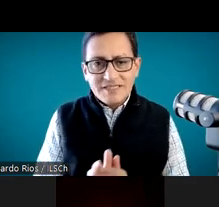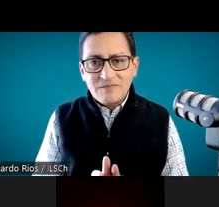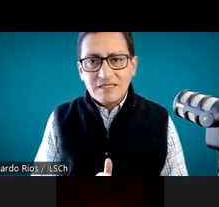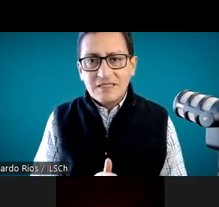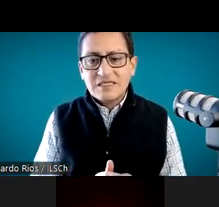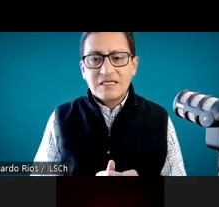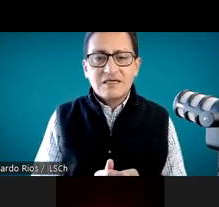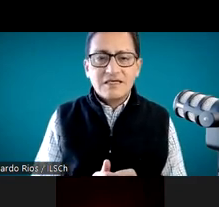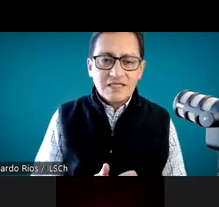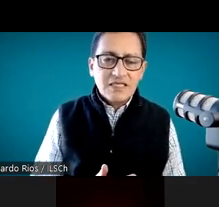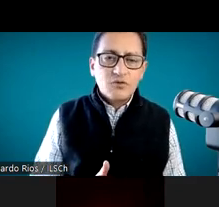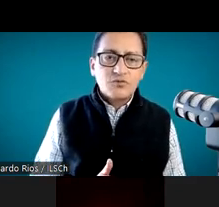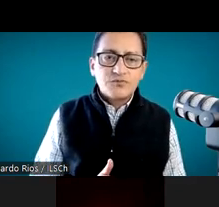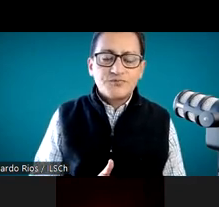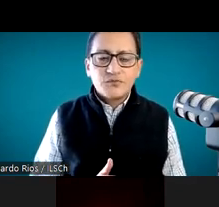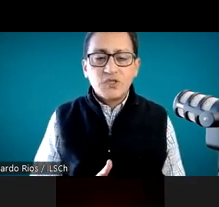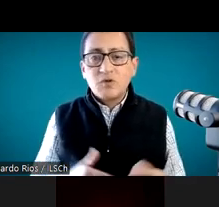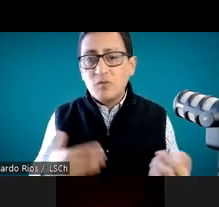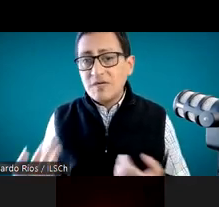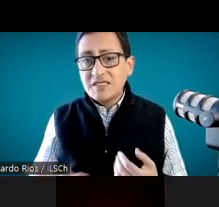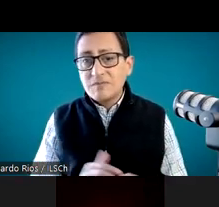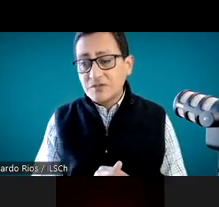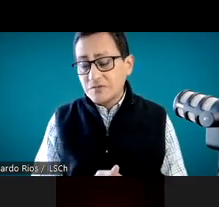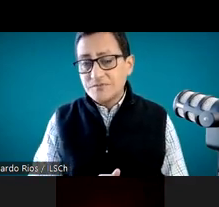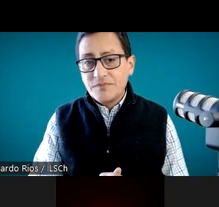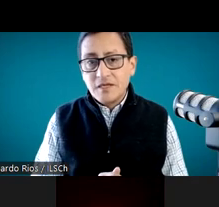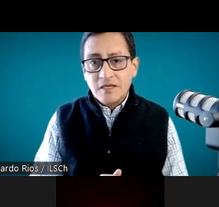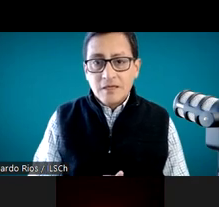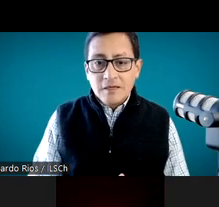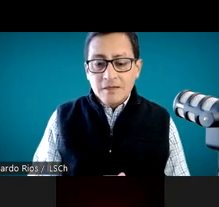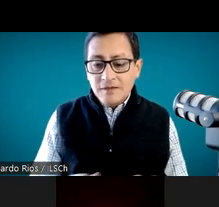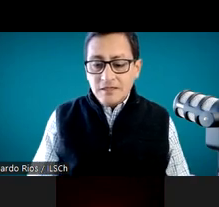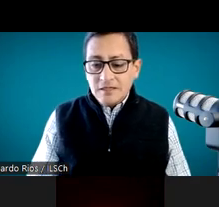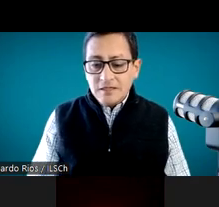todos los participantes se les extiende un diploma de participación.